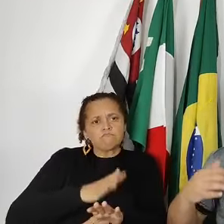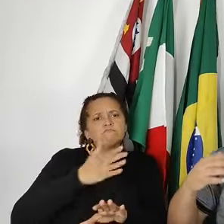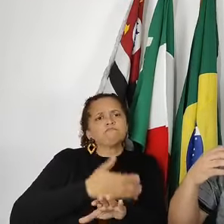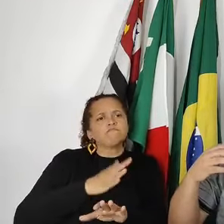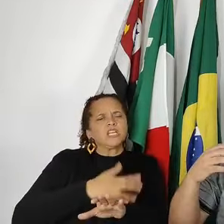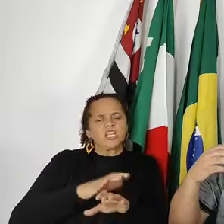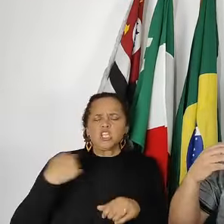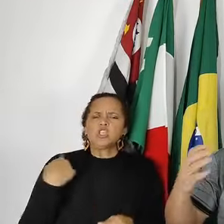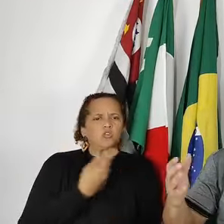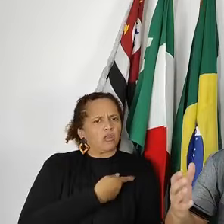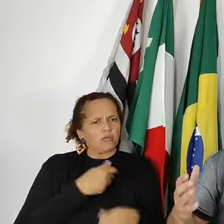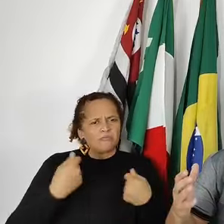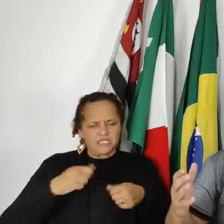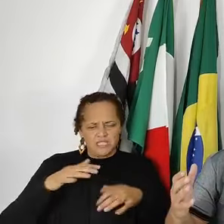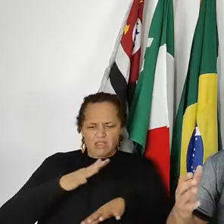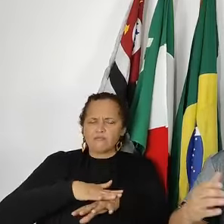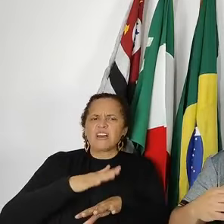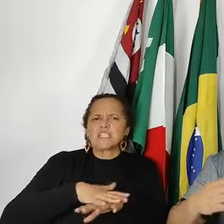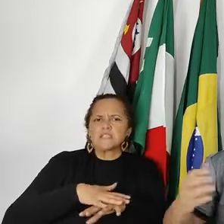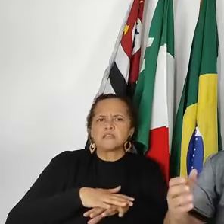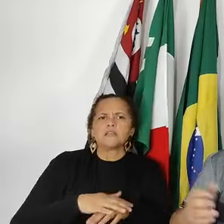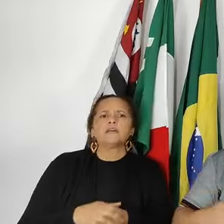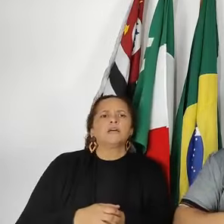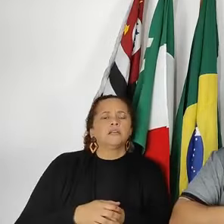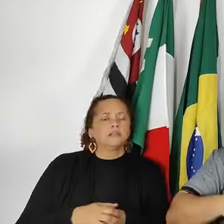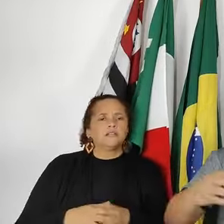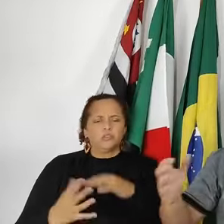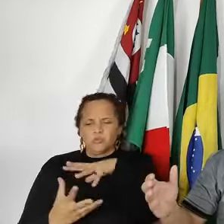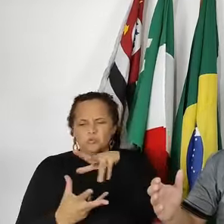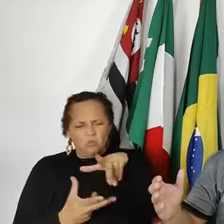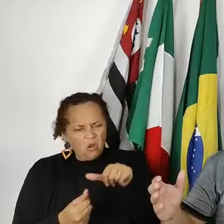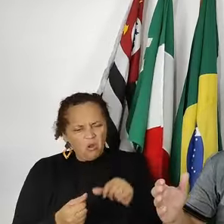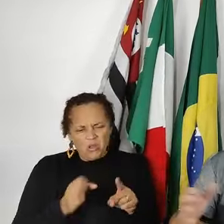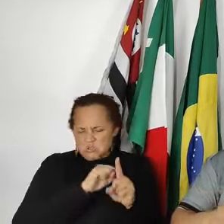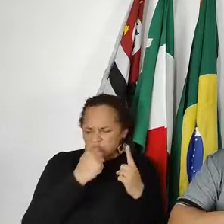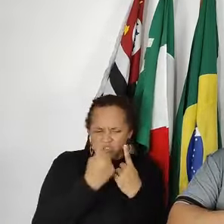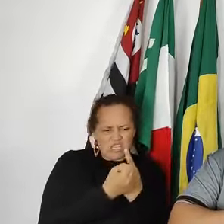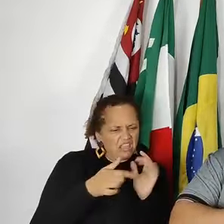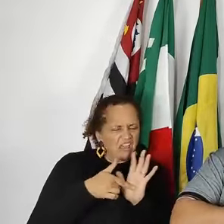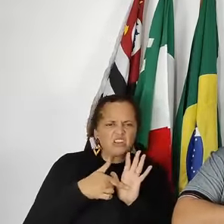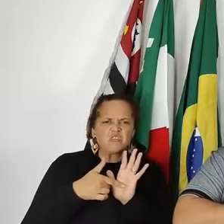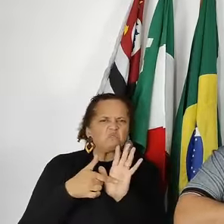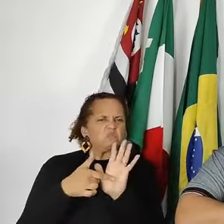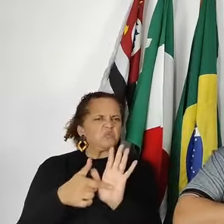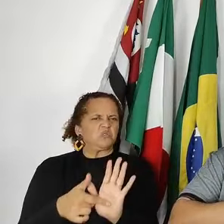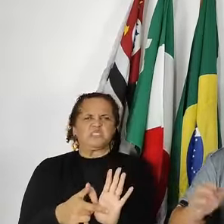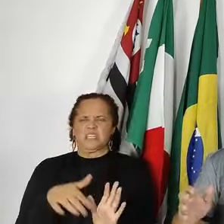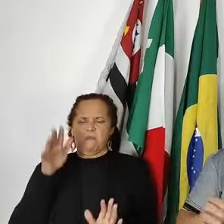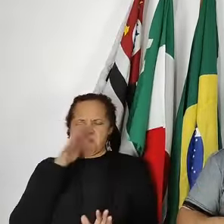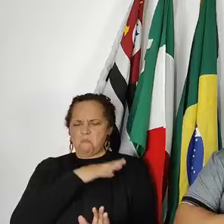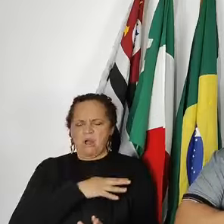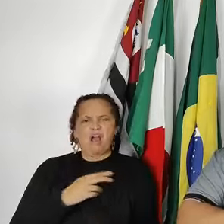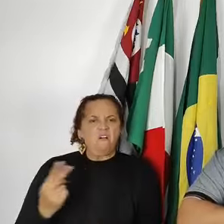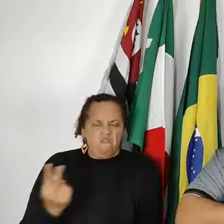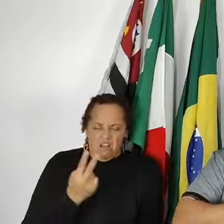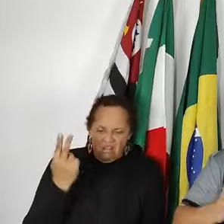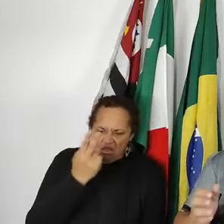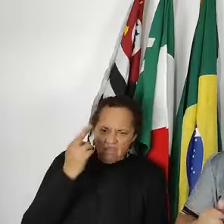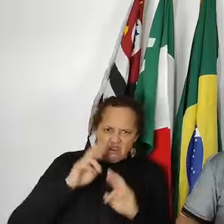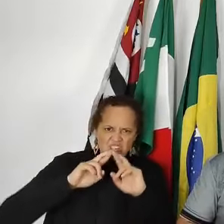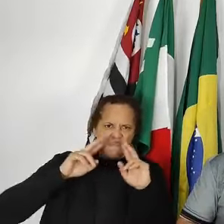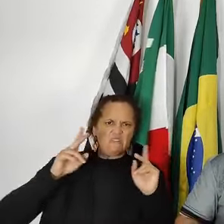né? Ainda mais no mundo hoje dessas notícias, a sociedade completamente com os valores